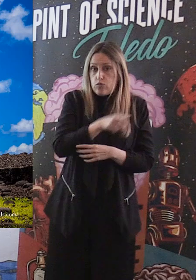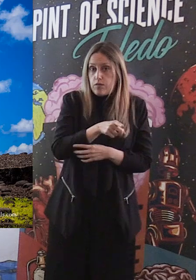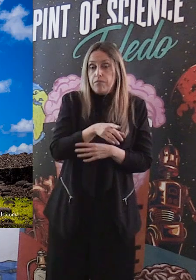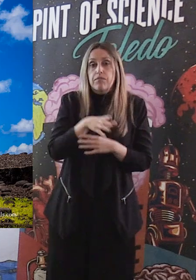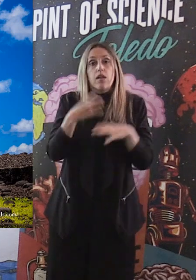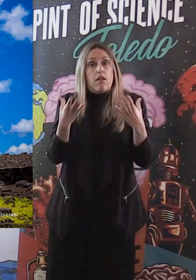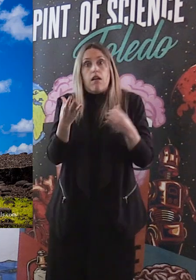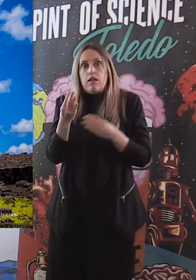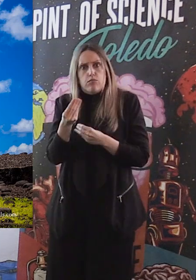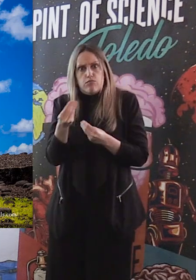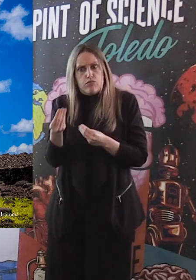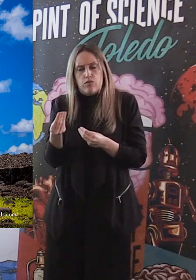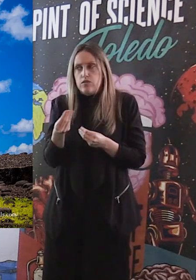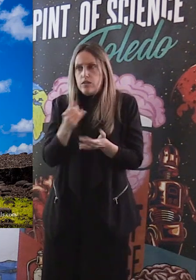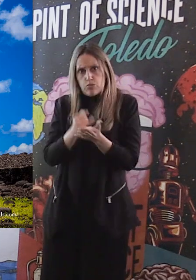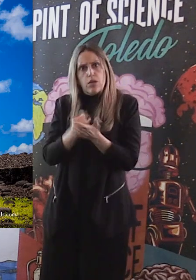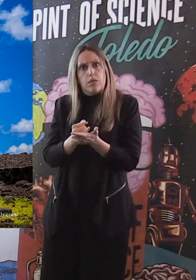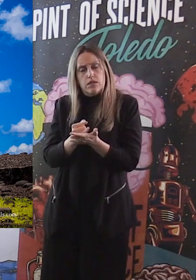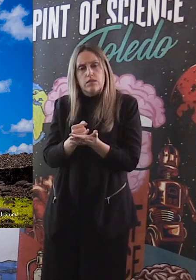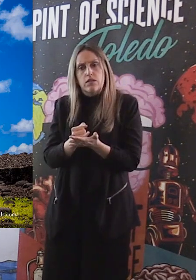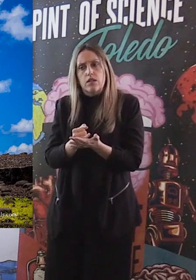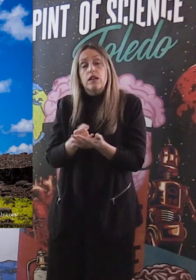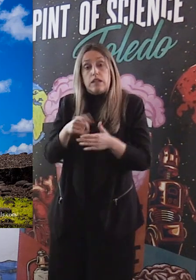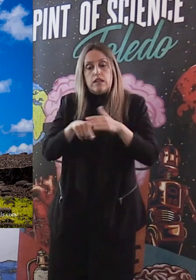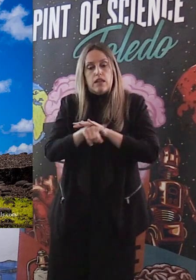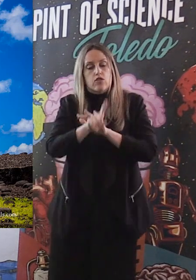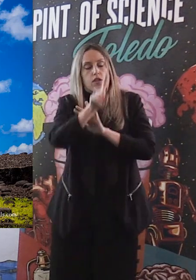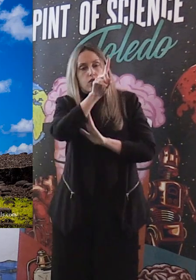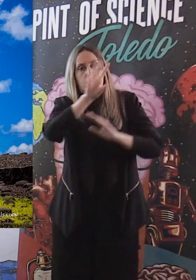hay muchos ya, bastante, y se han desarrollado